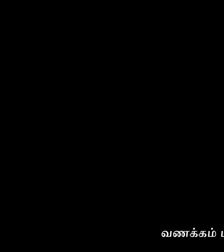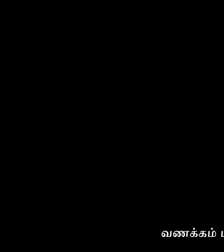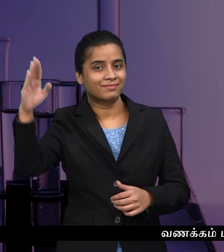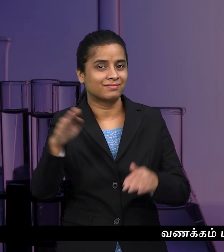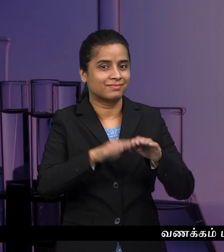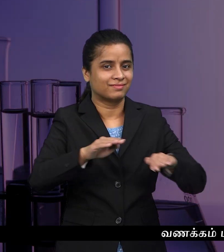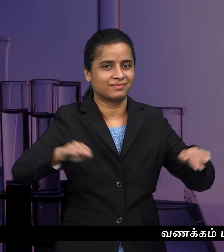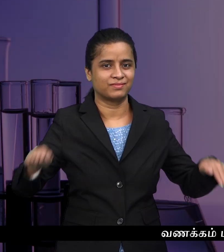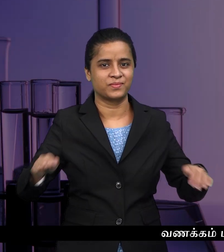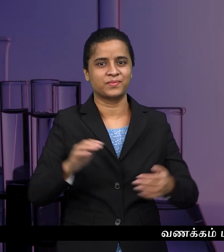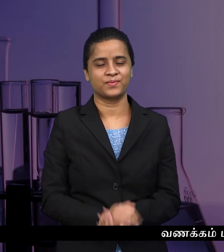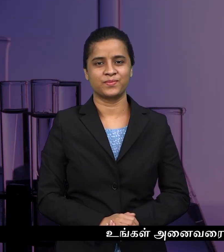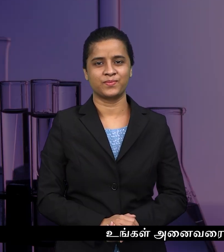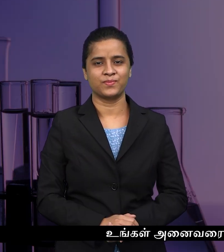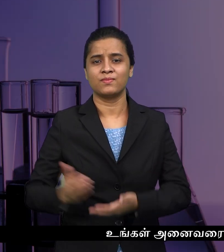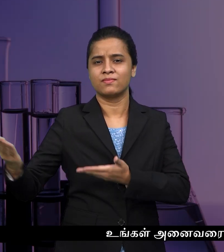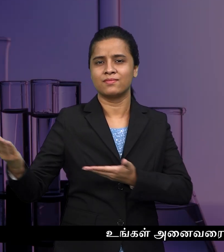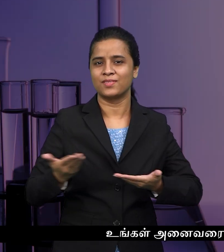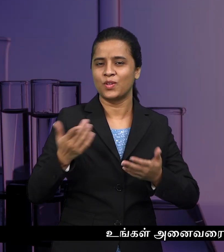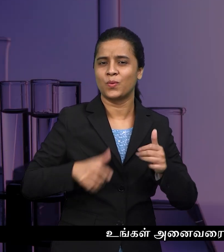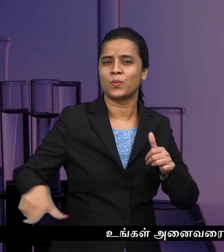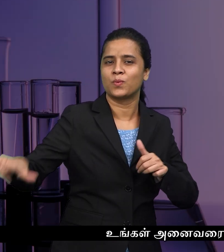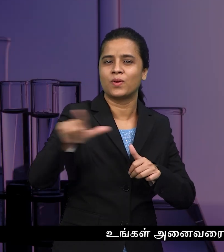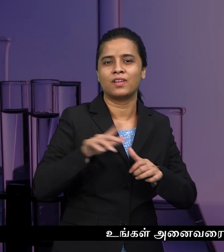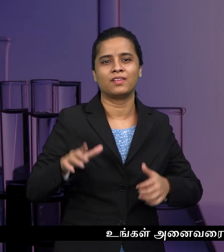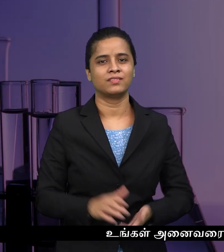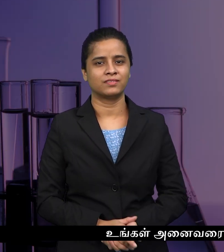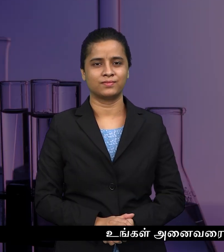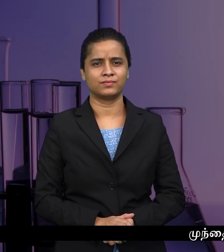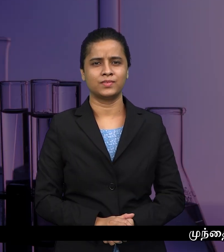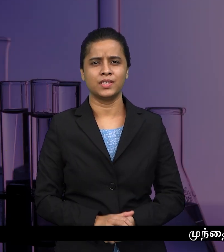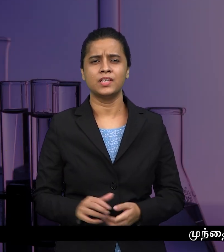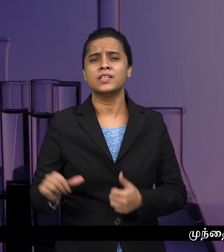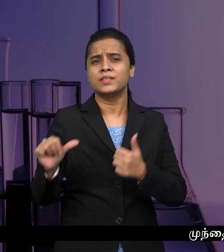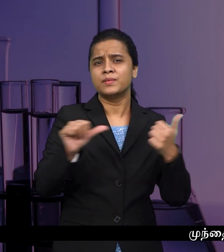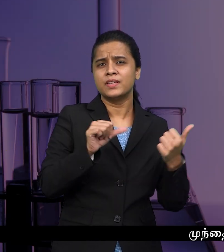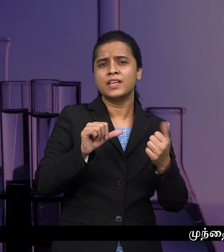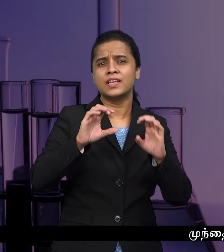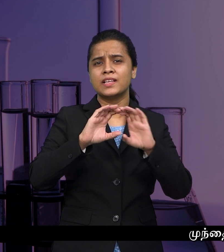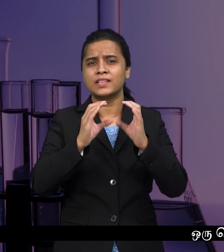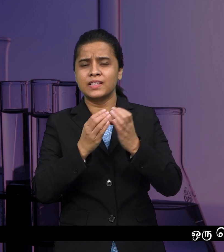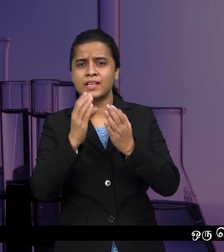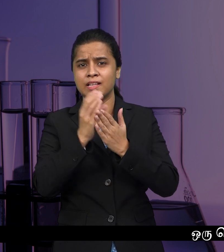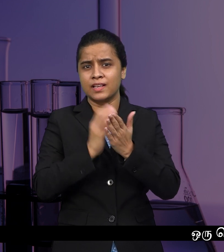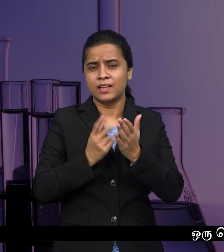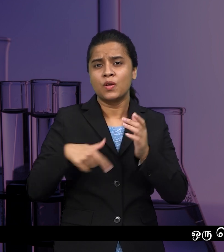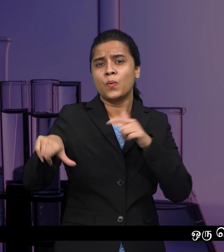வணக்கம் மாணவ செல்வங்களே, உங்கள் அனைவரையும் அன்புடன் வரவேற்கிறோம். முந்தைய பாடப்பிரிவில் ஒரு பொருள்